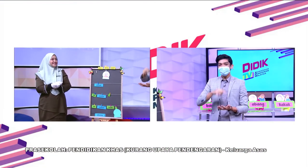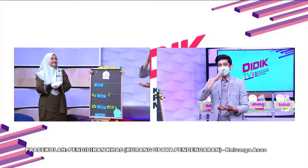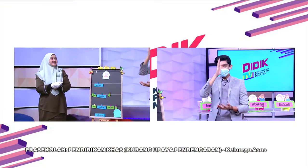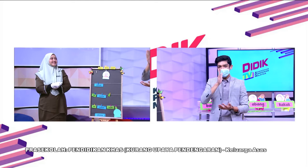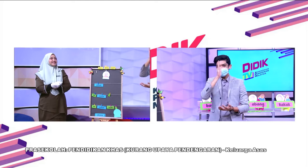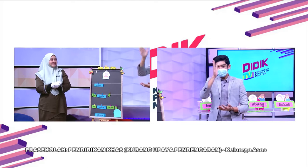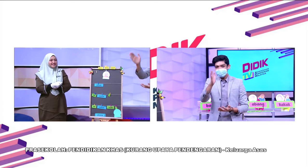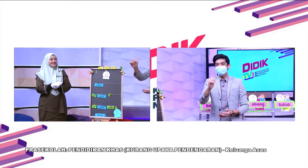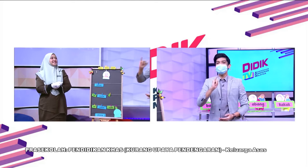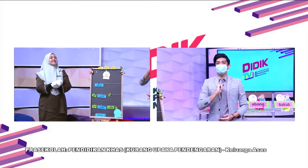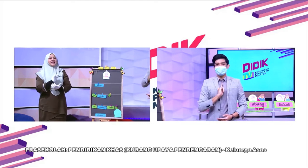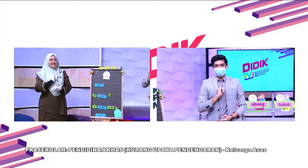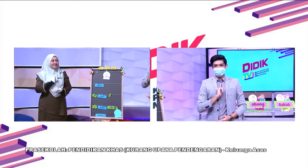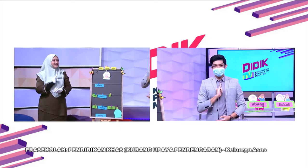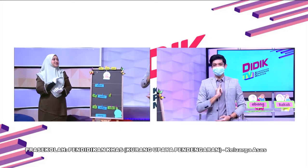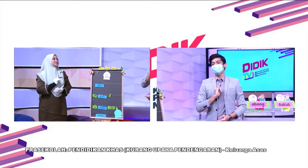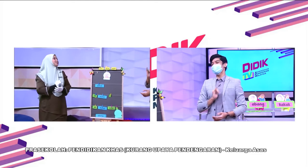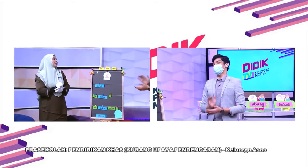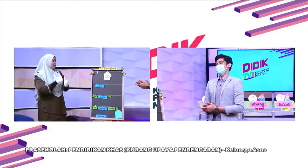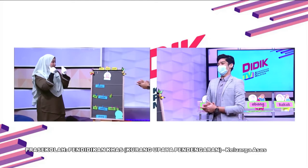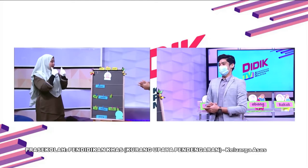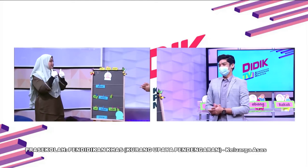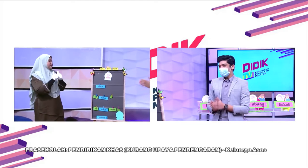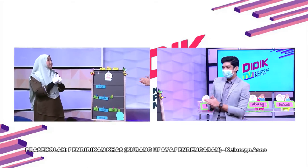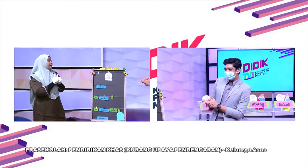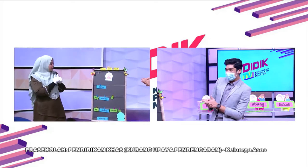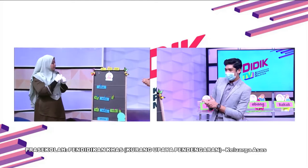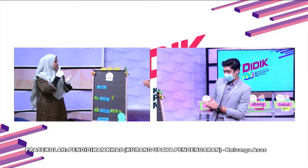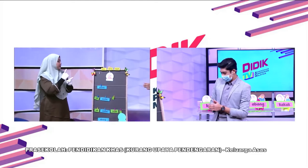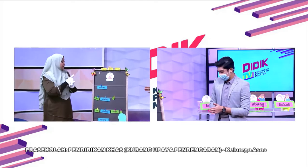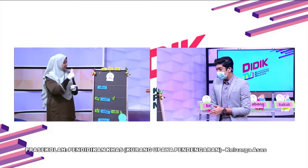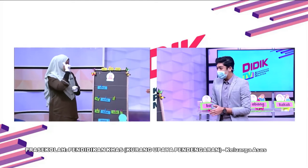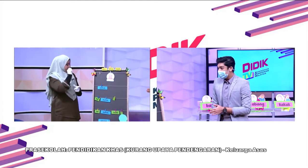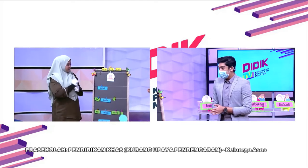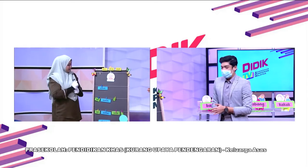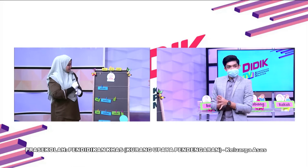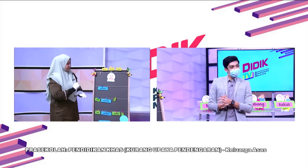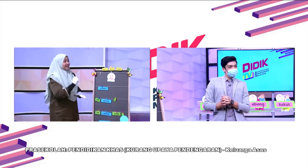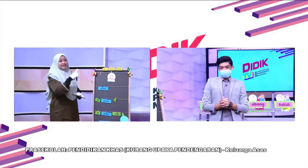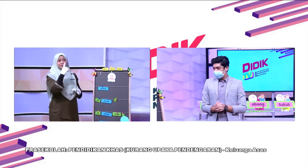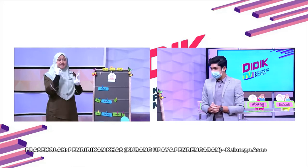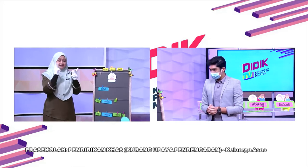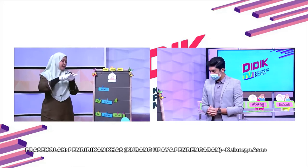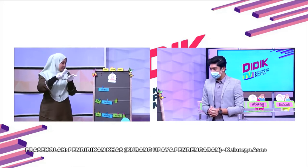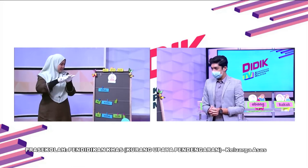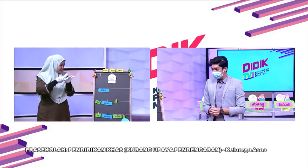Datuk say XC betul betul betul tapi 1J tadi baca-baca